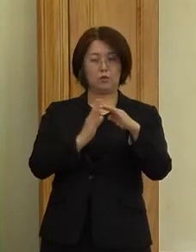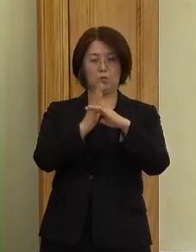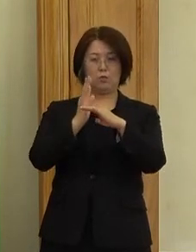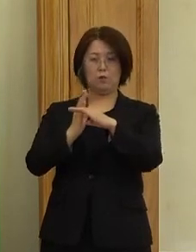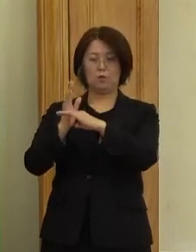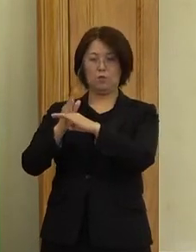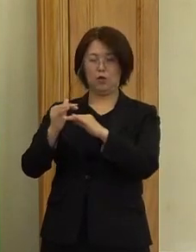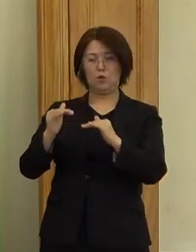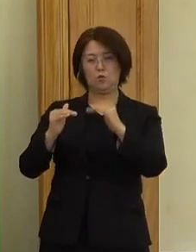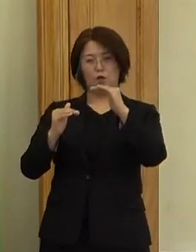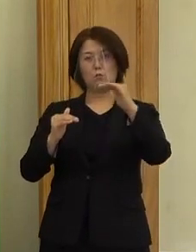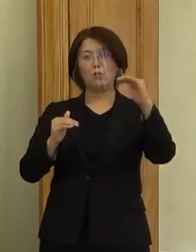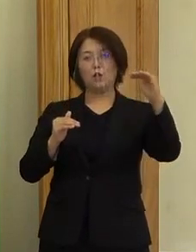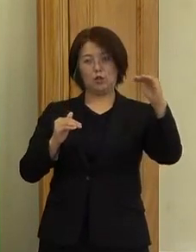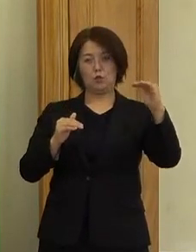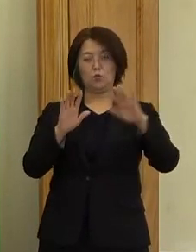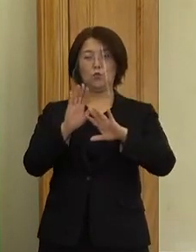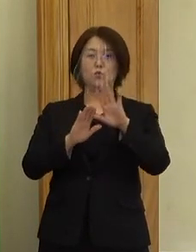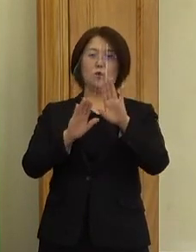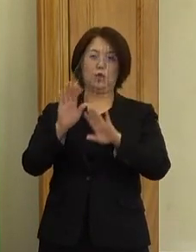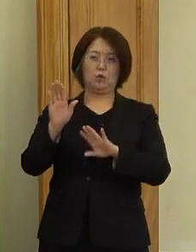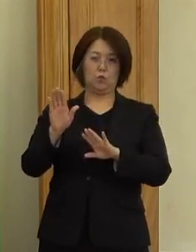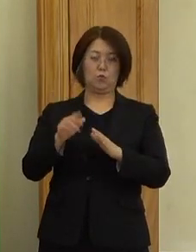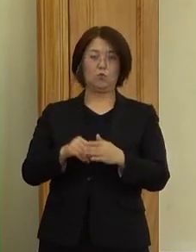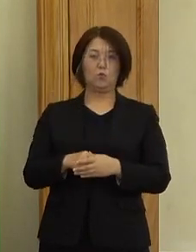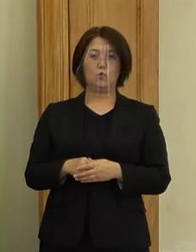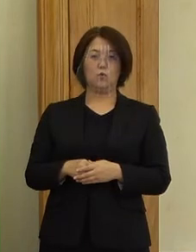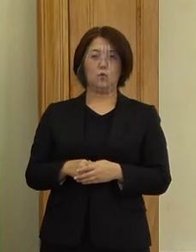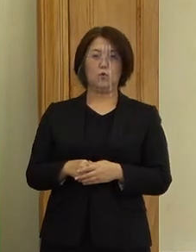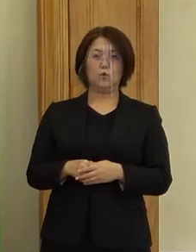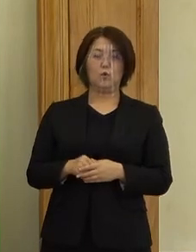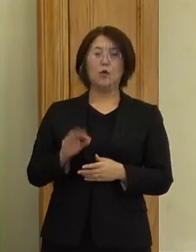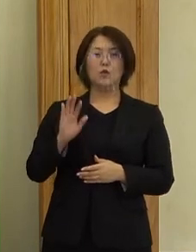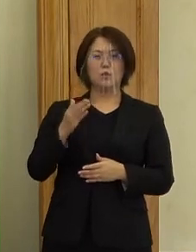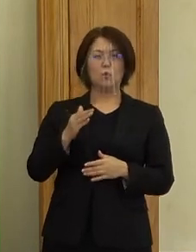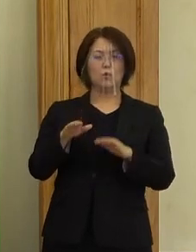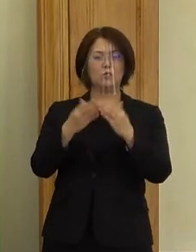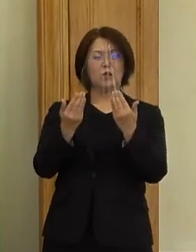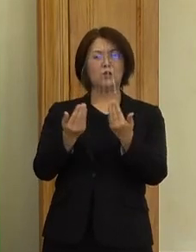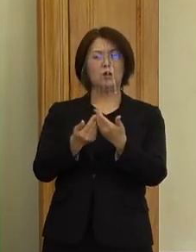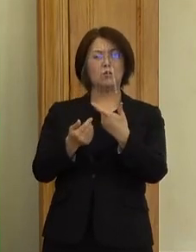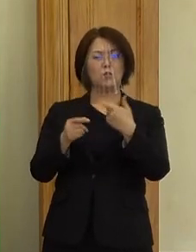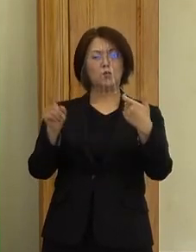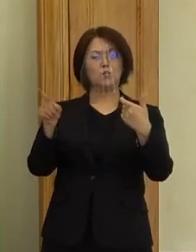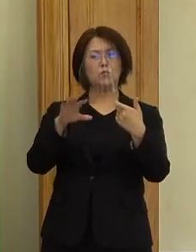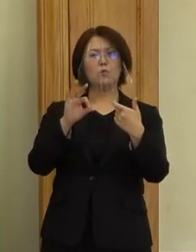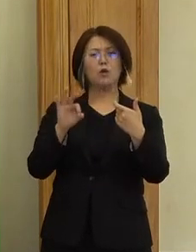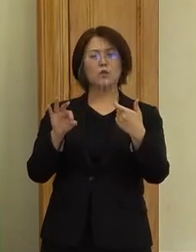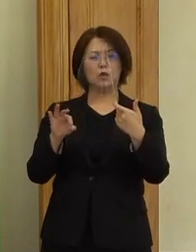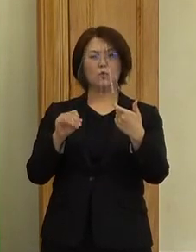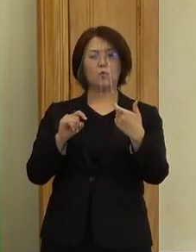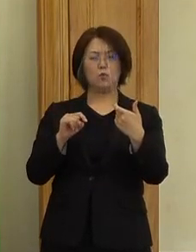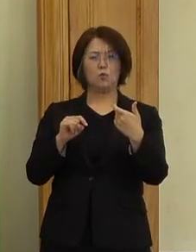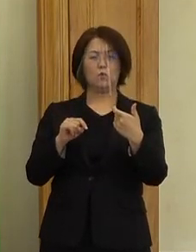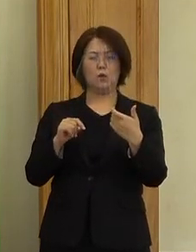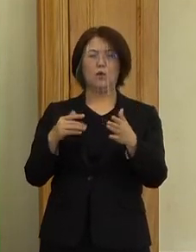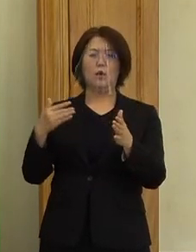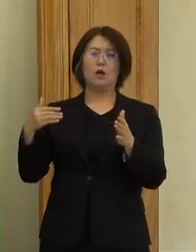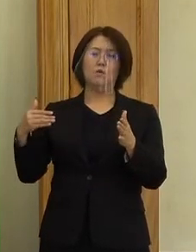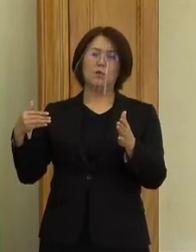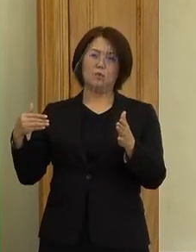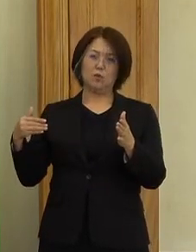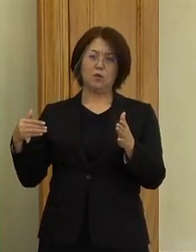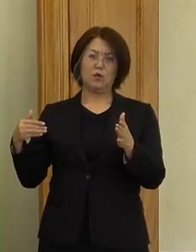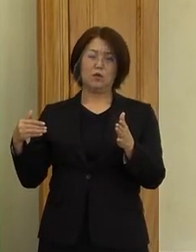上回っているということでございます。まあ、さらさりながら全体で 60% ということはまだまだ